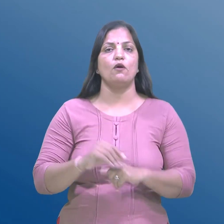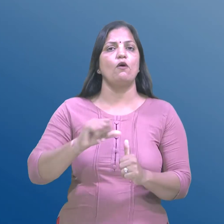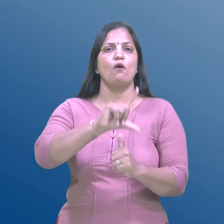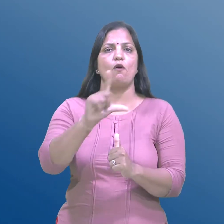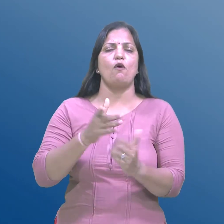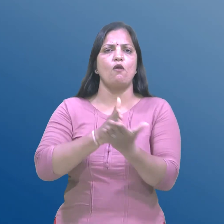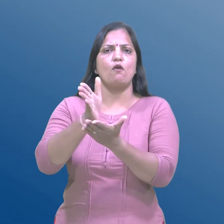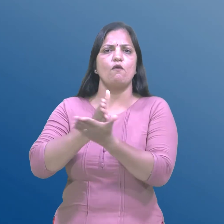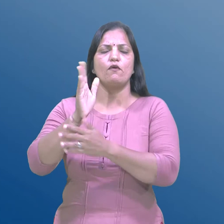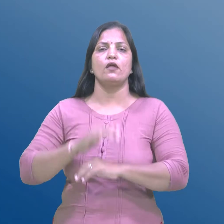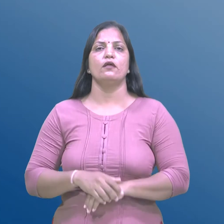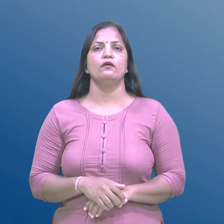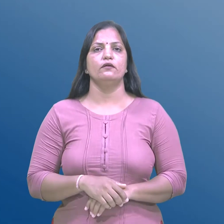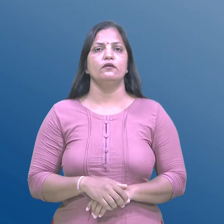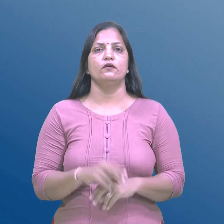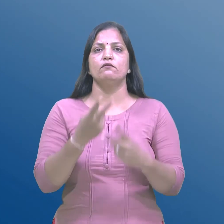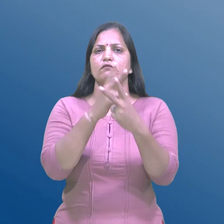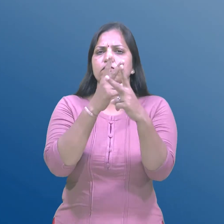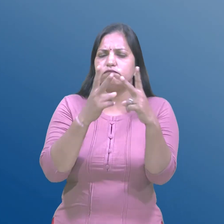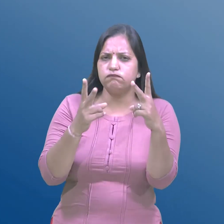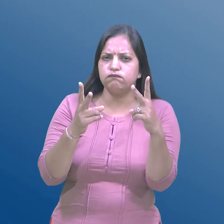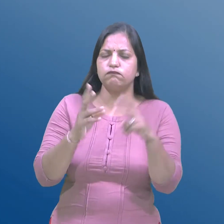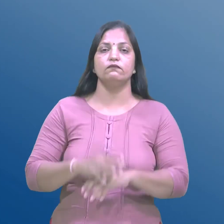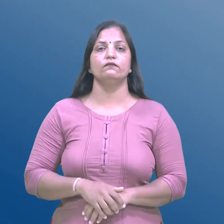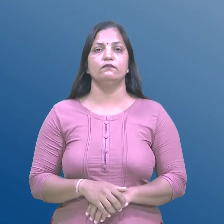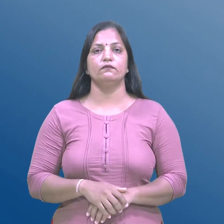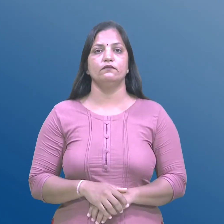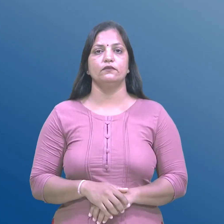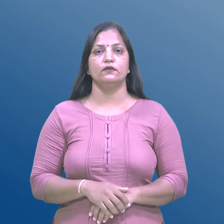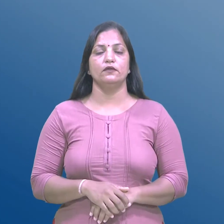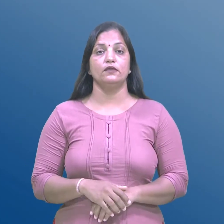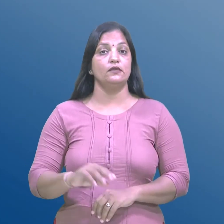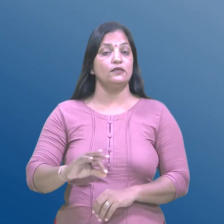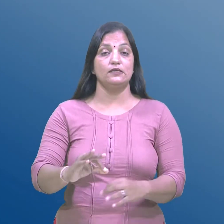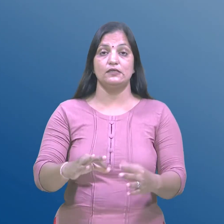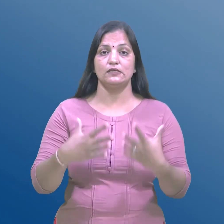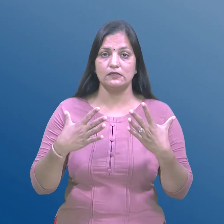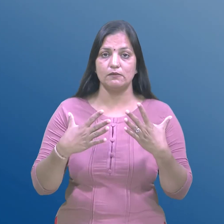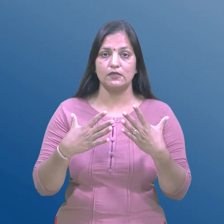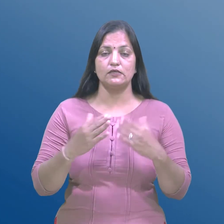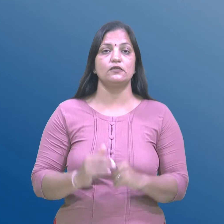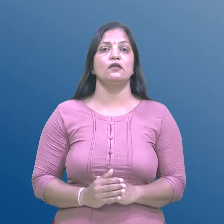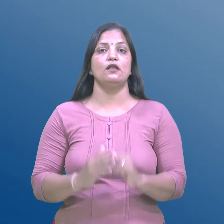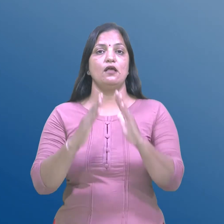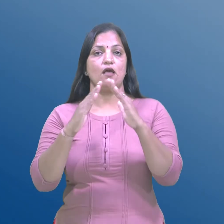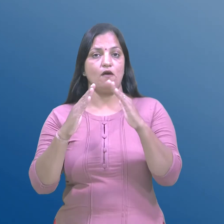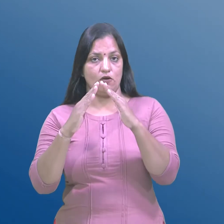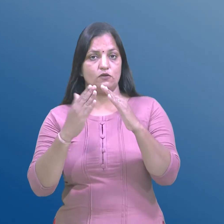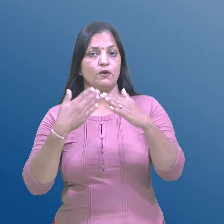પ્રકારના ભેદભાવો સહિત ઉચિત આવાસો માટેના ઇનકારનો સમાવેશ થાય છે.